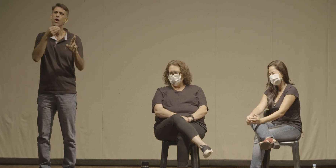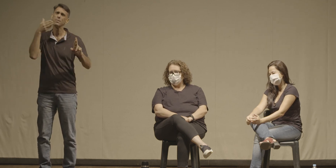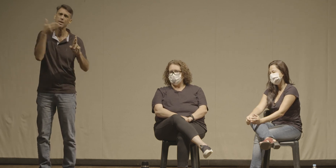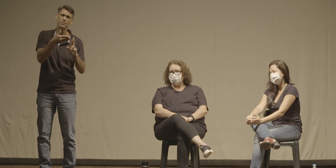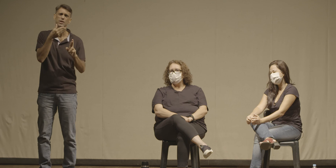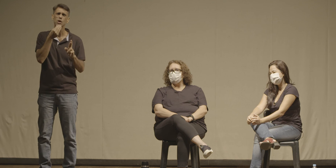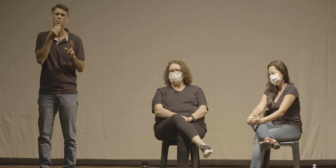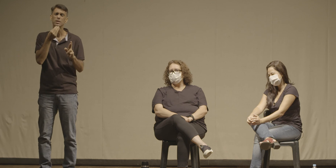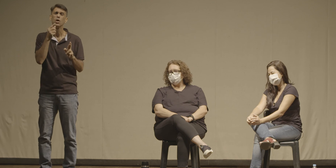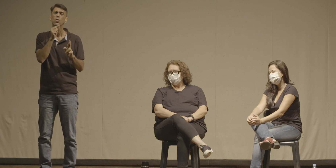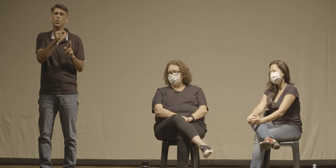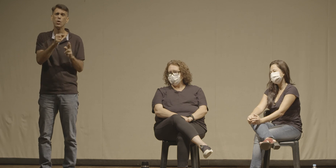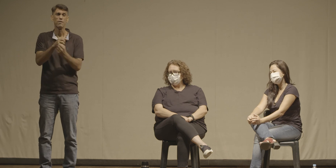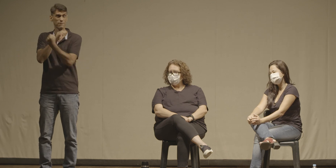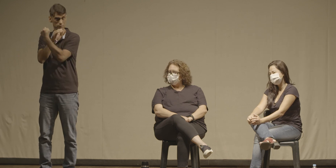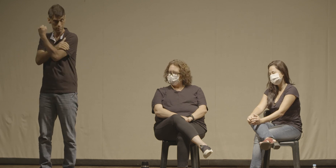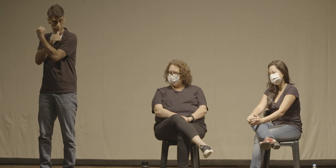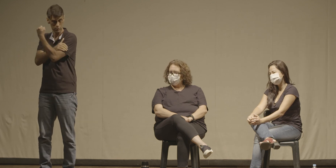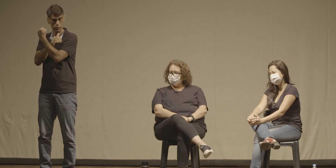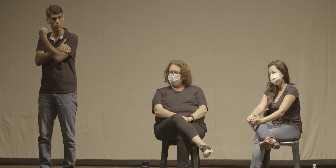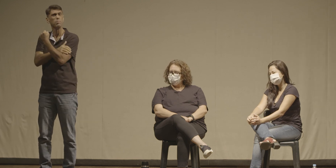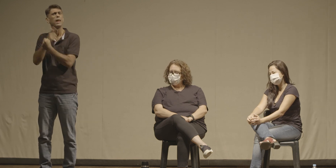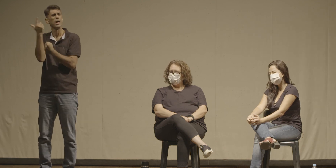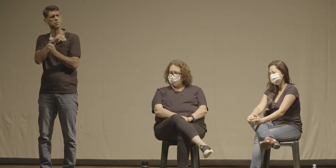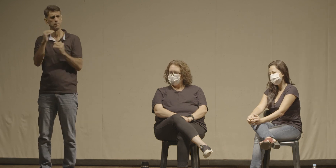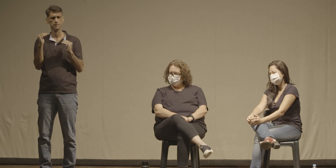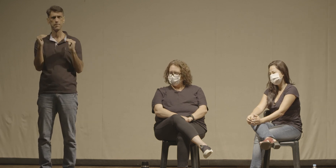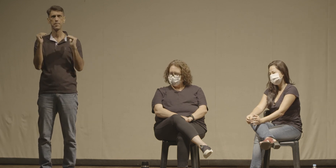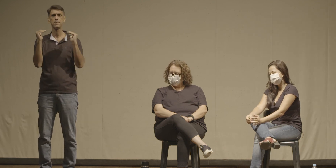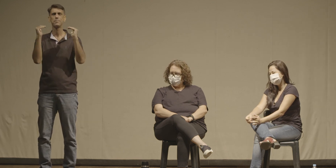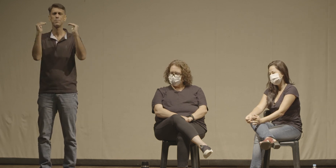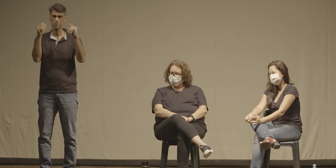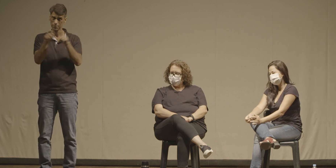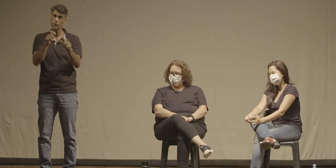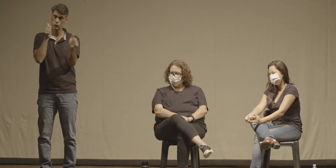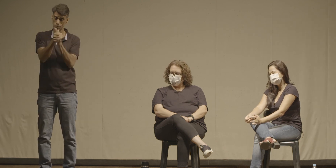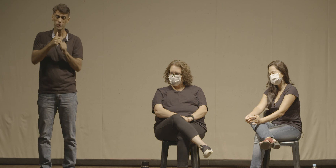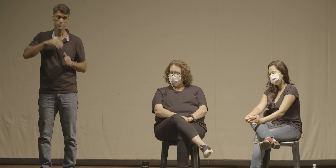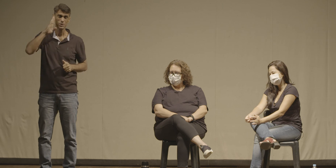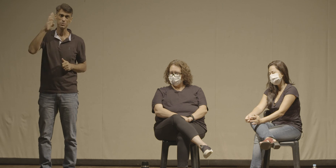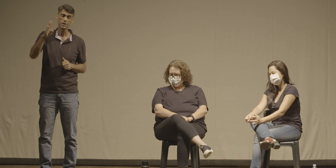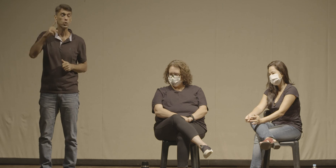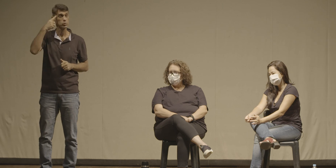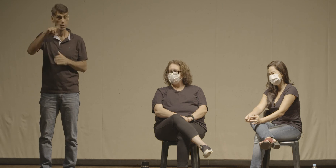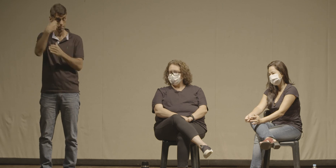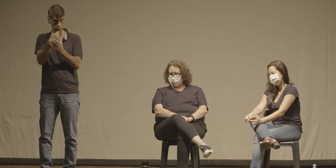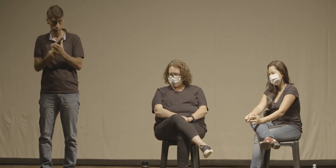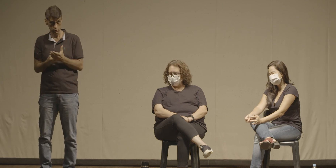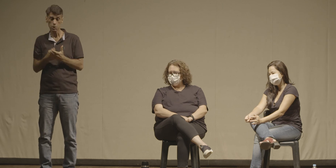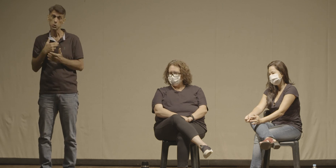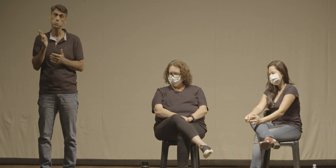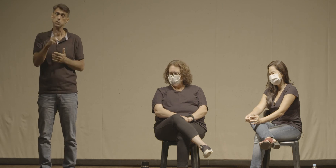precisa justamente do feminismo para poder chegar nesse patamar. No esporte, especificamente, eu não sei em relação ao basquete, você pode até responder